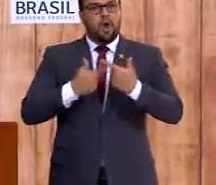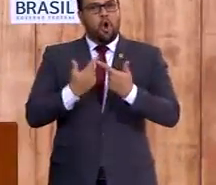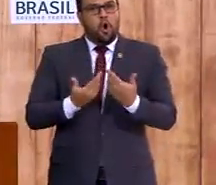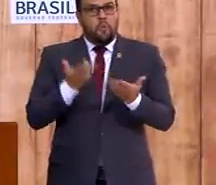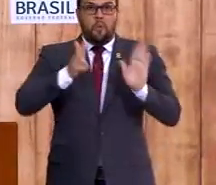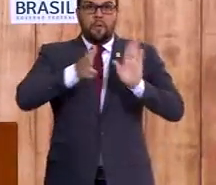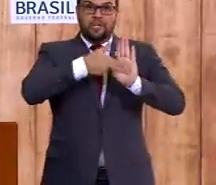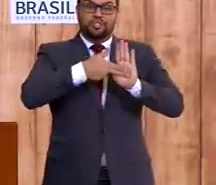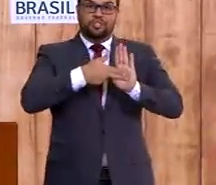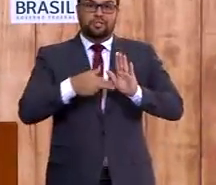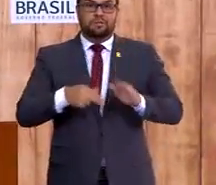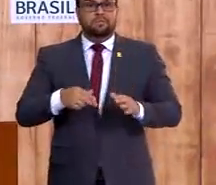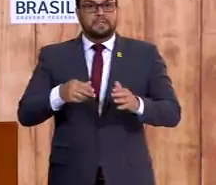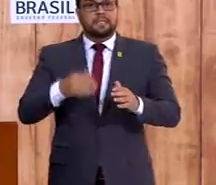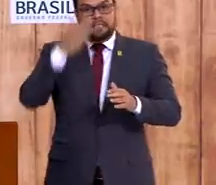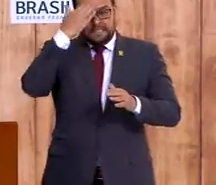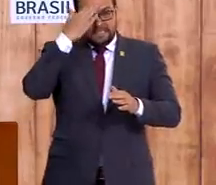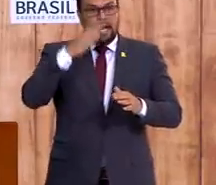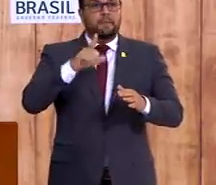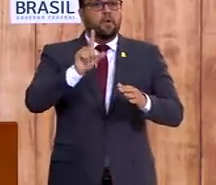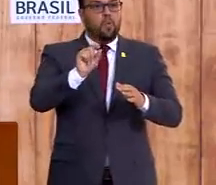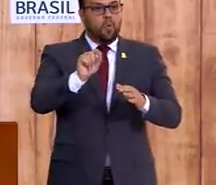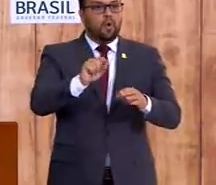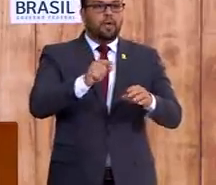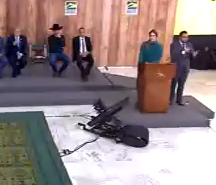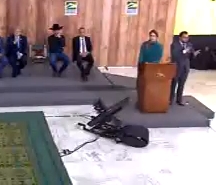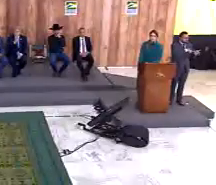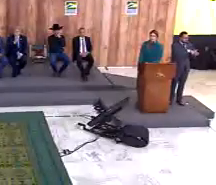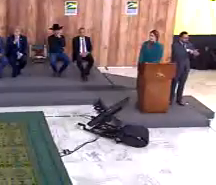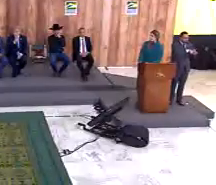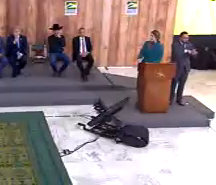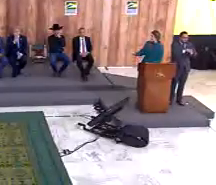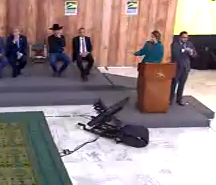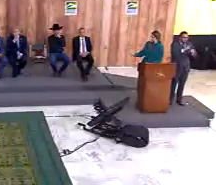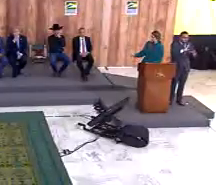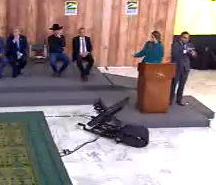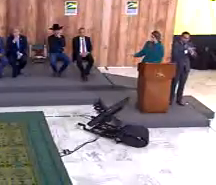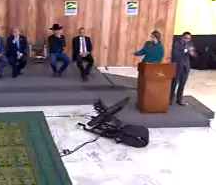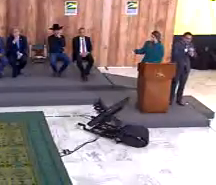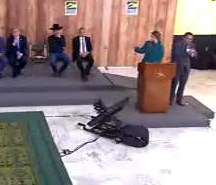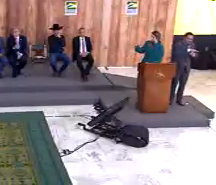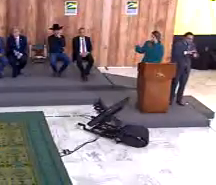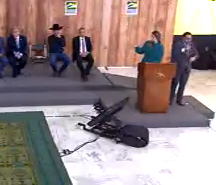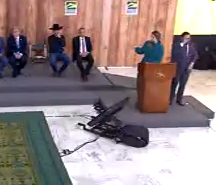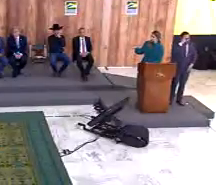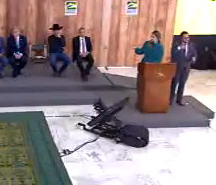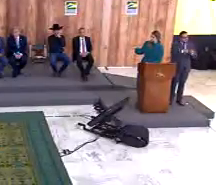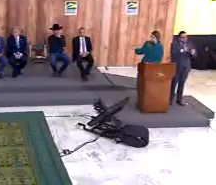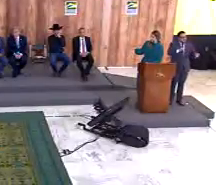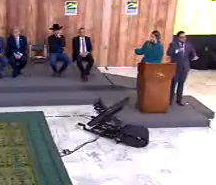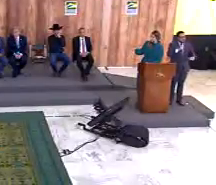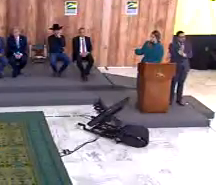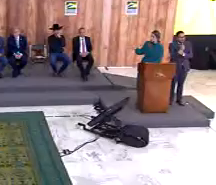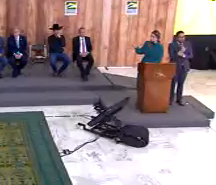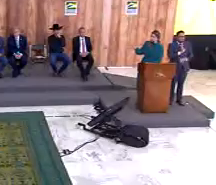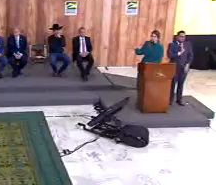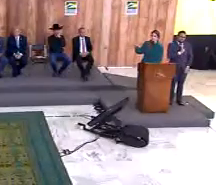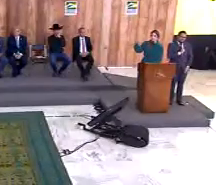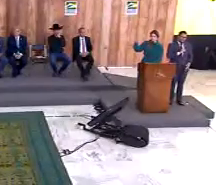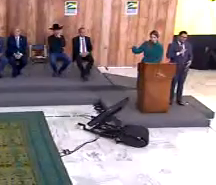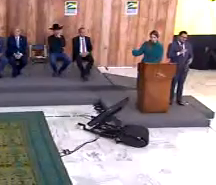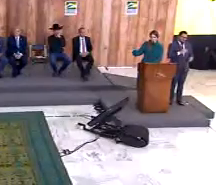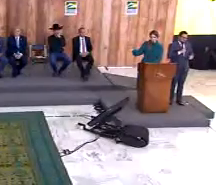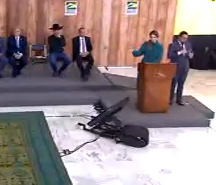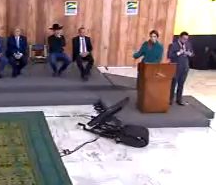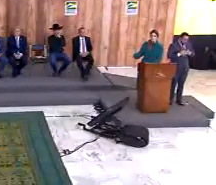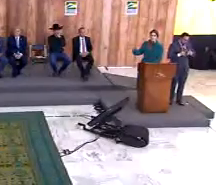probidade administrativa auditando os processos no âmbito da cultura e garantindo que os processos da cultura